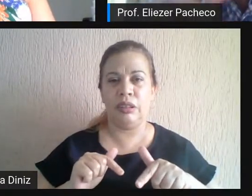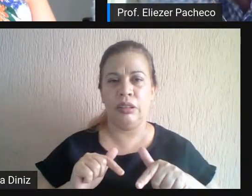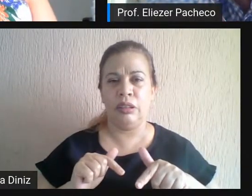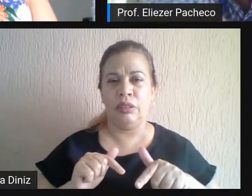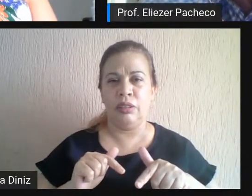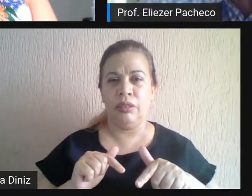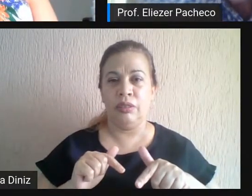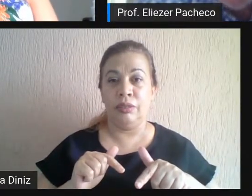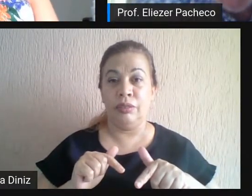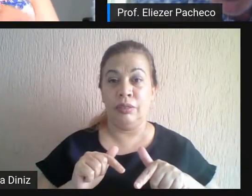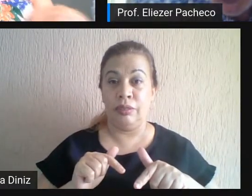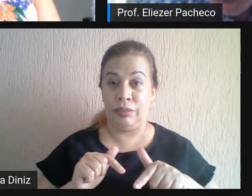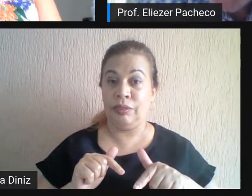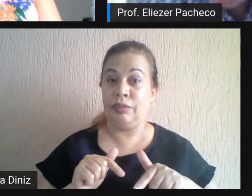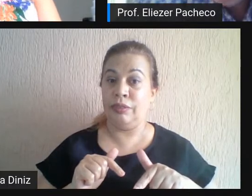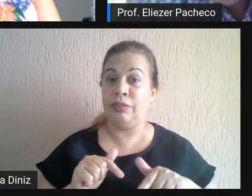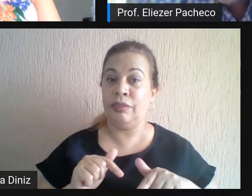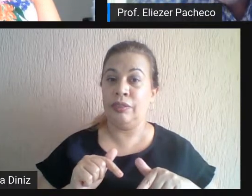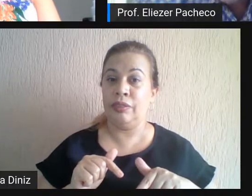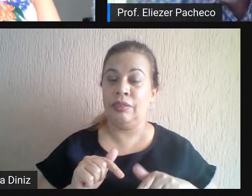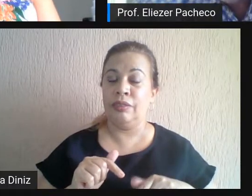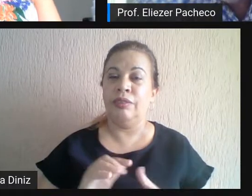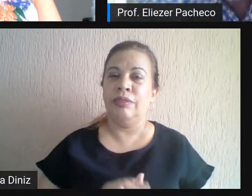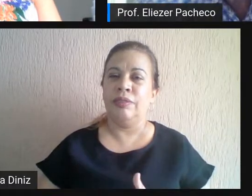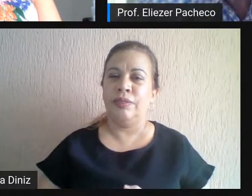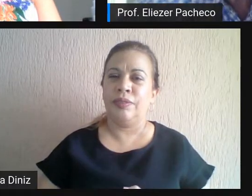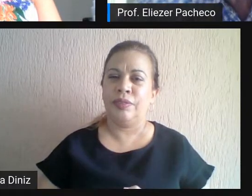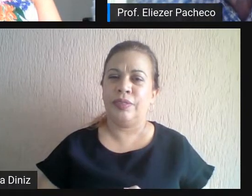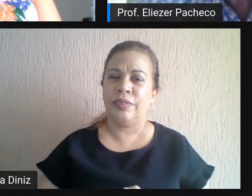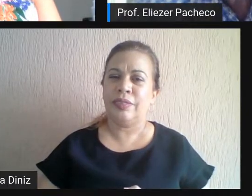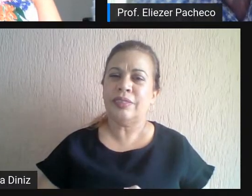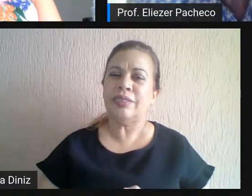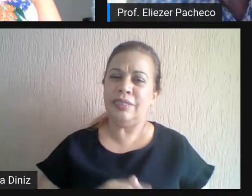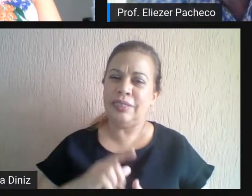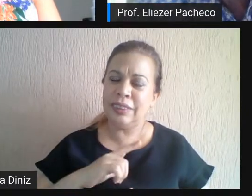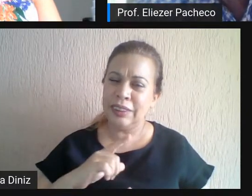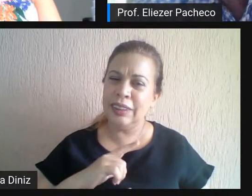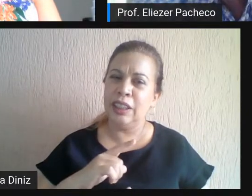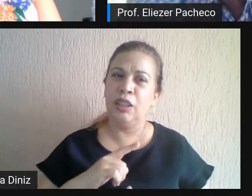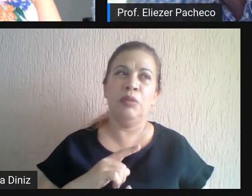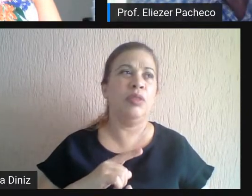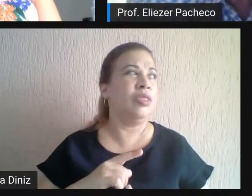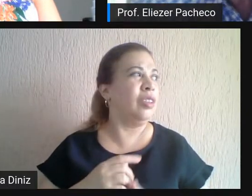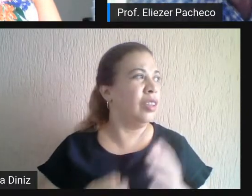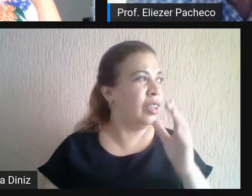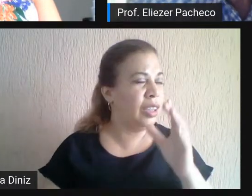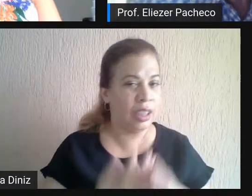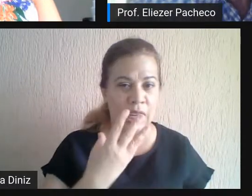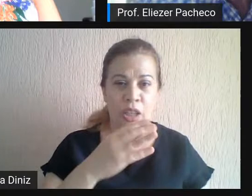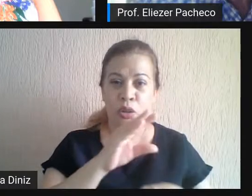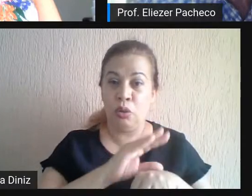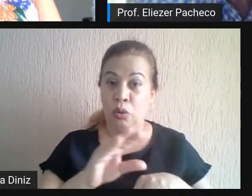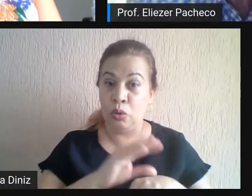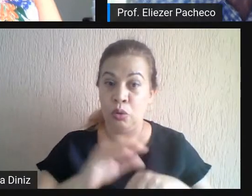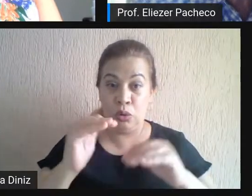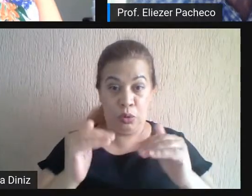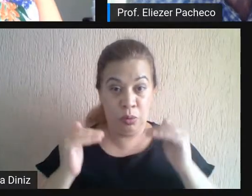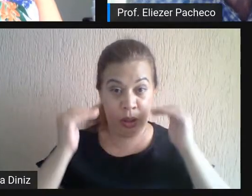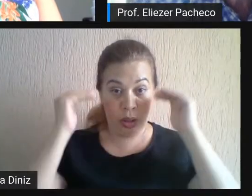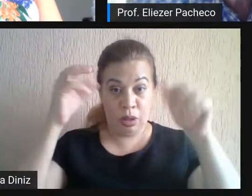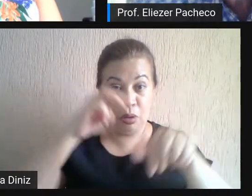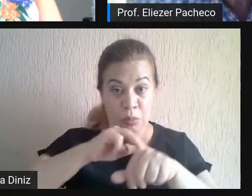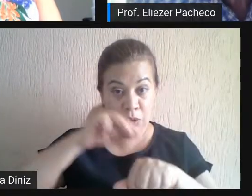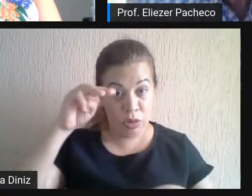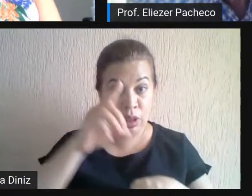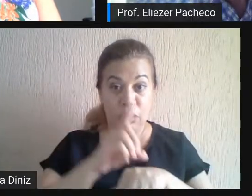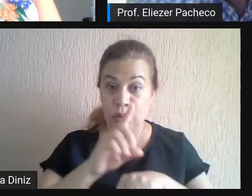O fato de nós termos feito um curso superior, um mestrado, eventualmente um